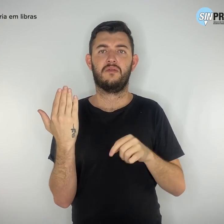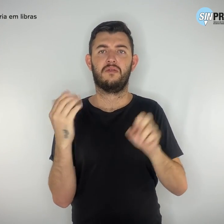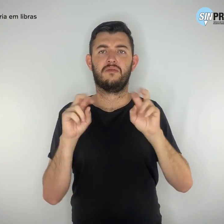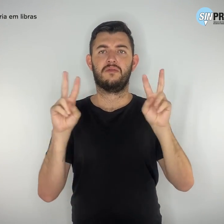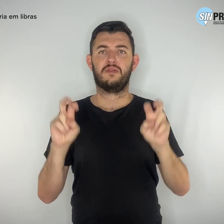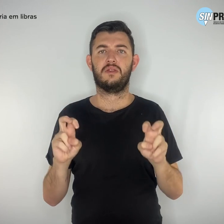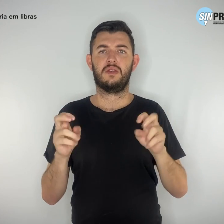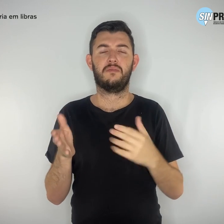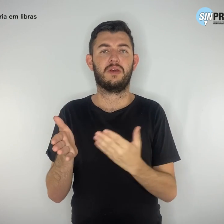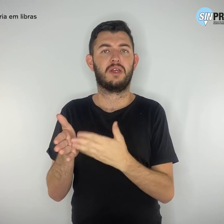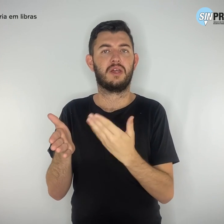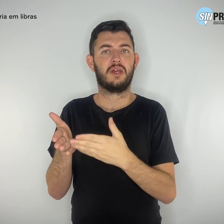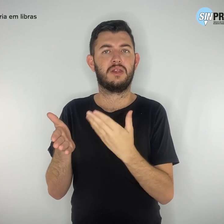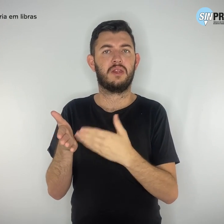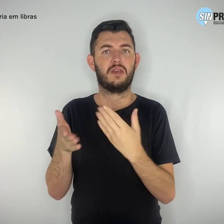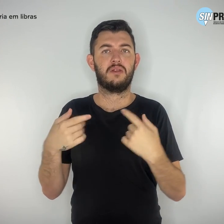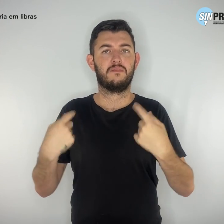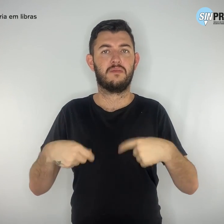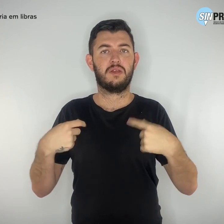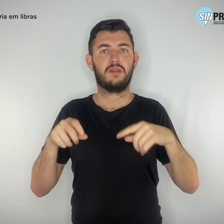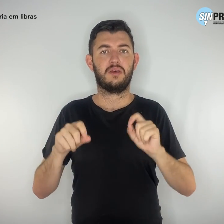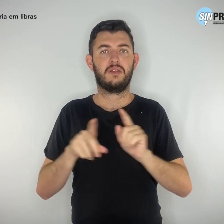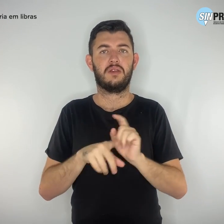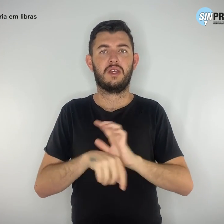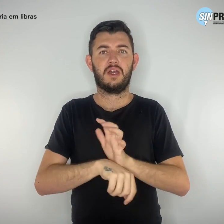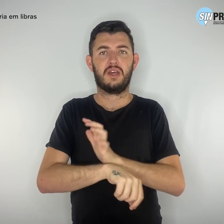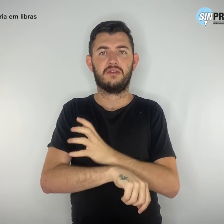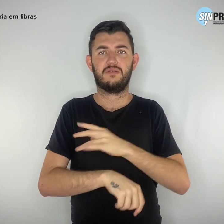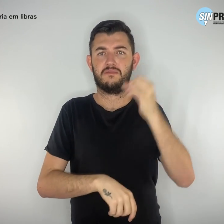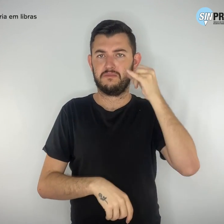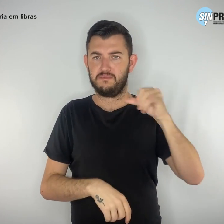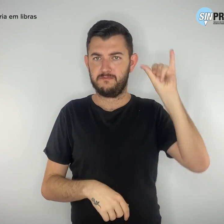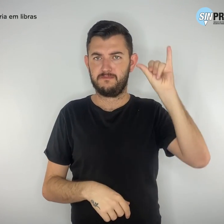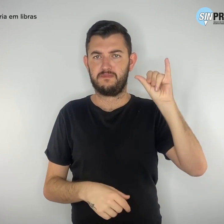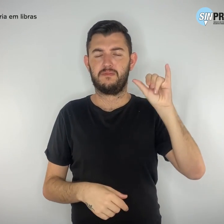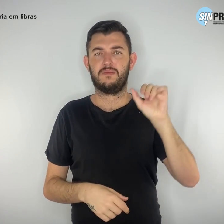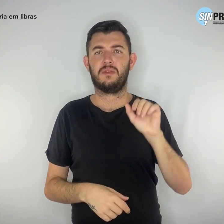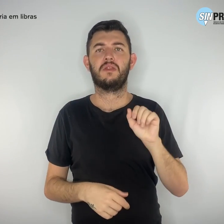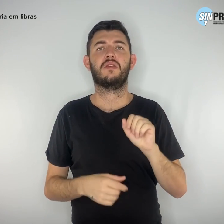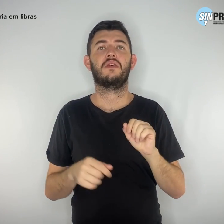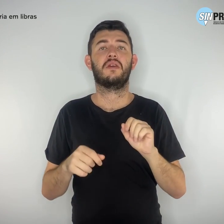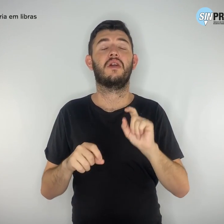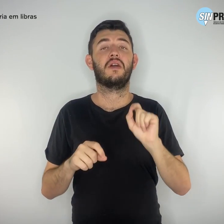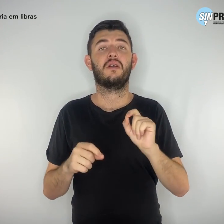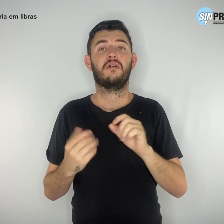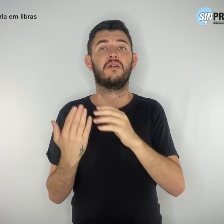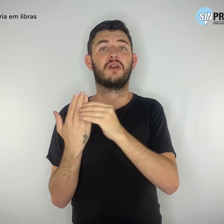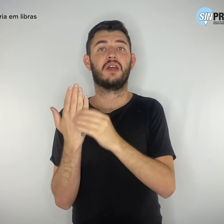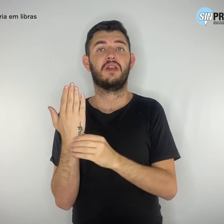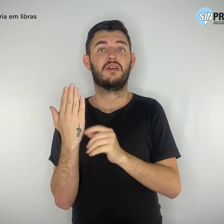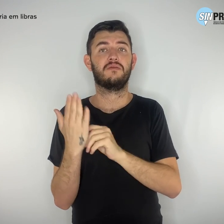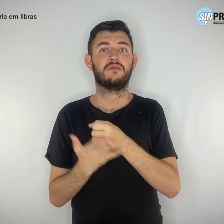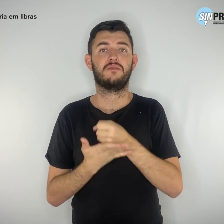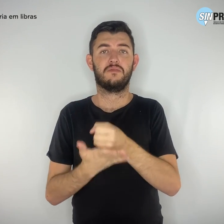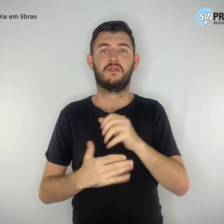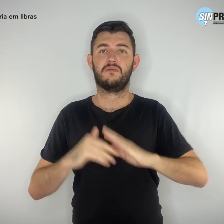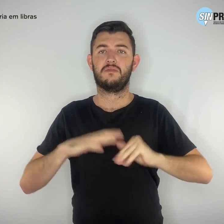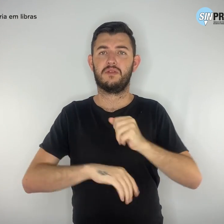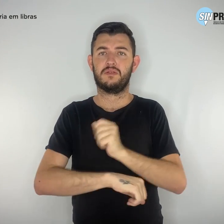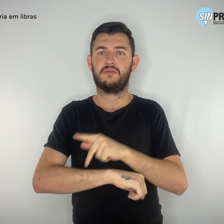preciso ser antirracista. Caderno de apoio para práticas pedagógicas de enfrentamento